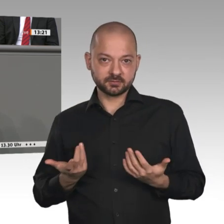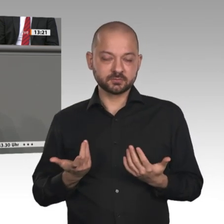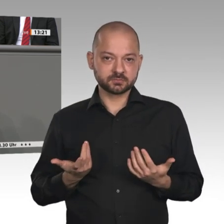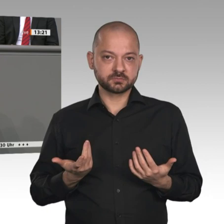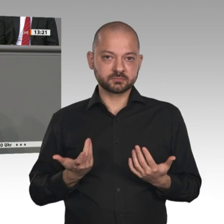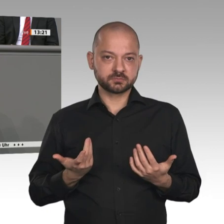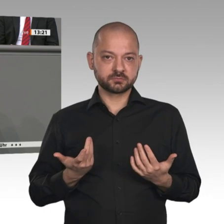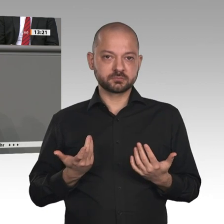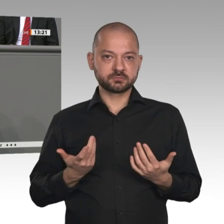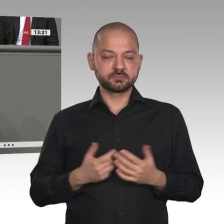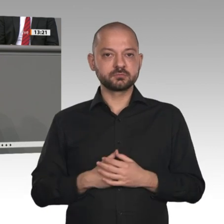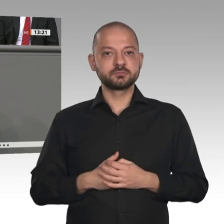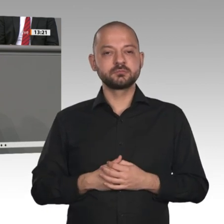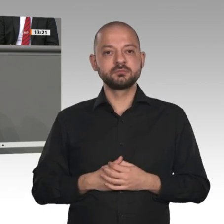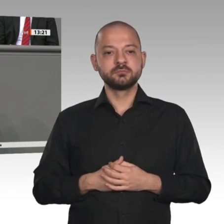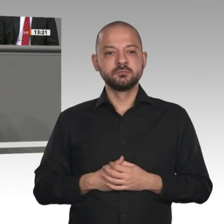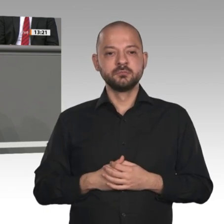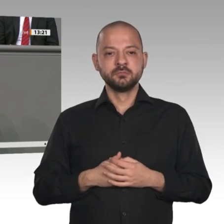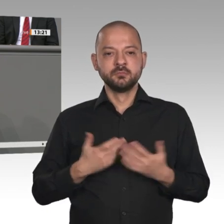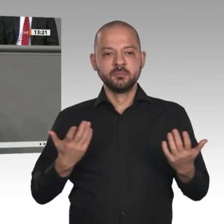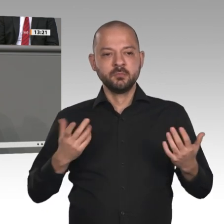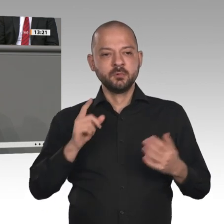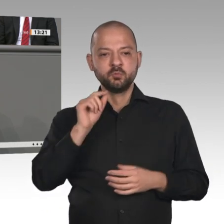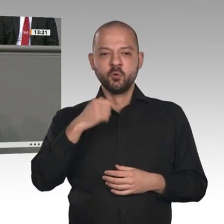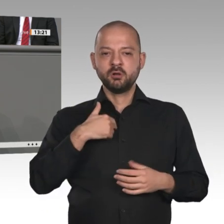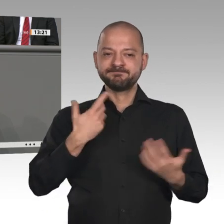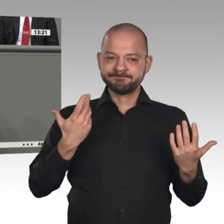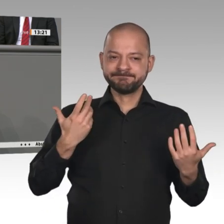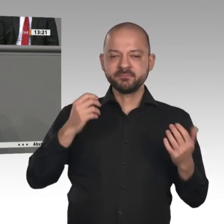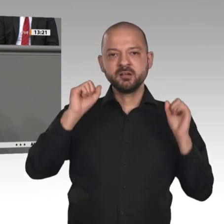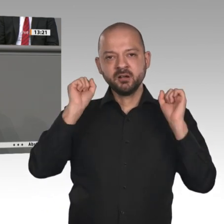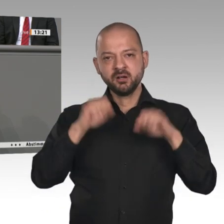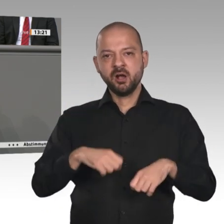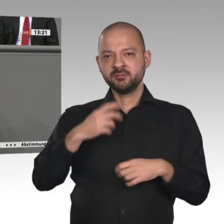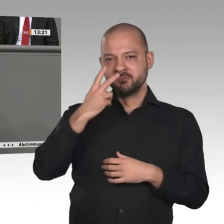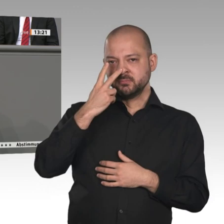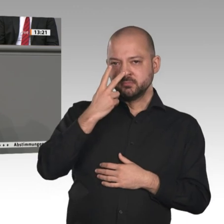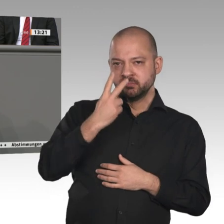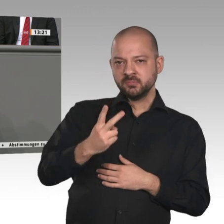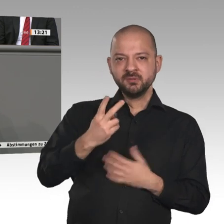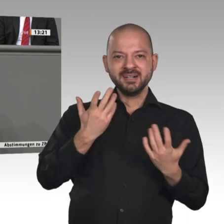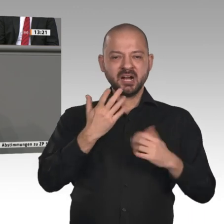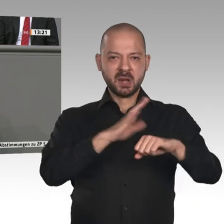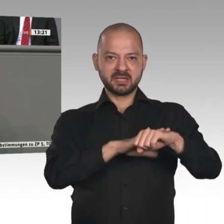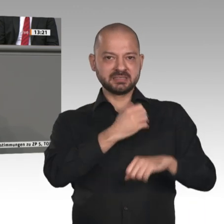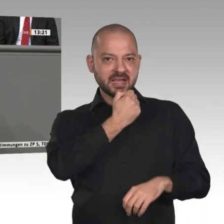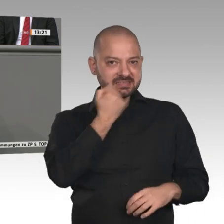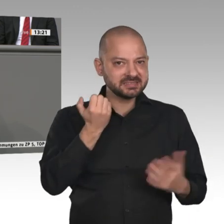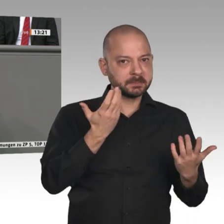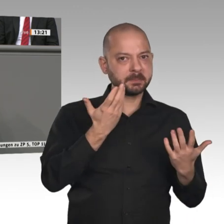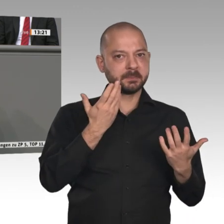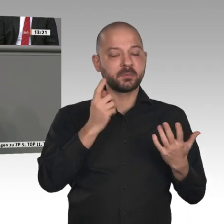zuzurechnende Reichsbürger wie auch linken Ideologien anhängende sogenannte Weltbürger gerne zu